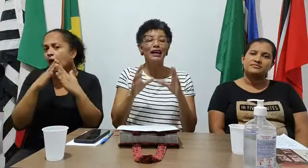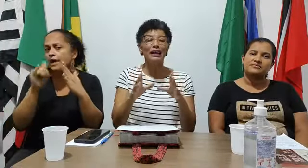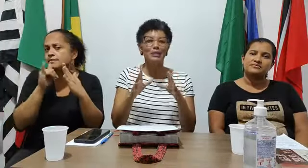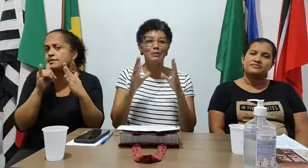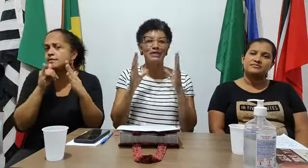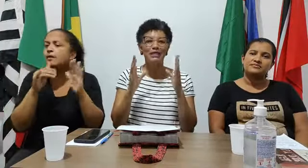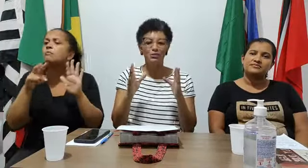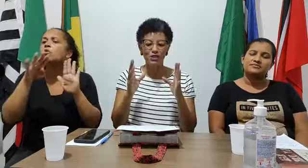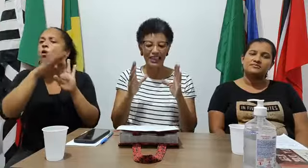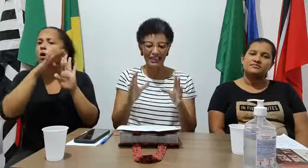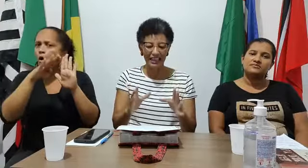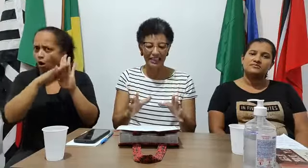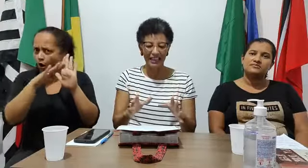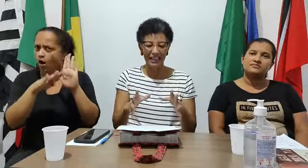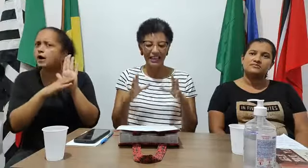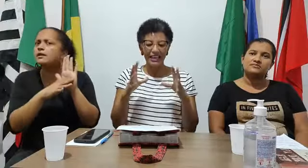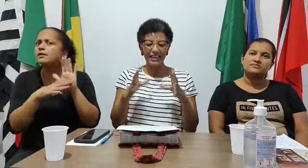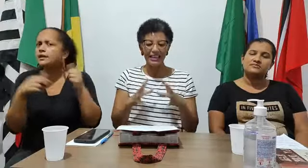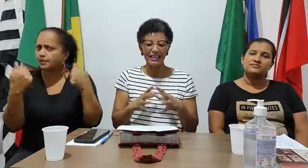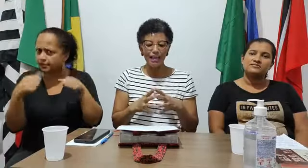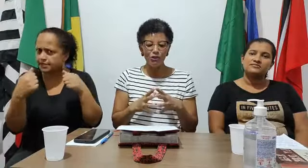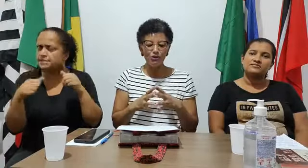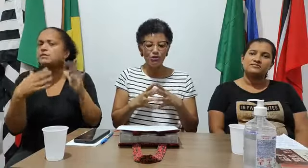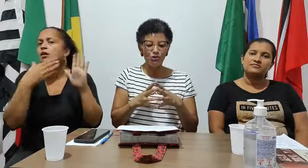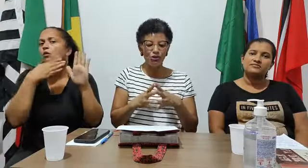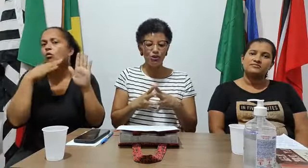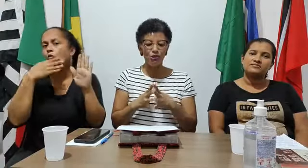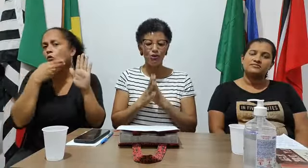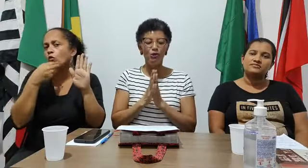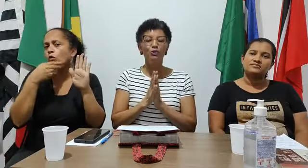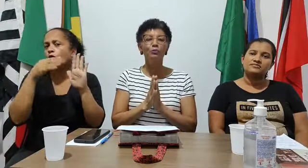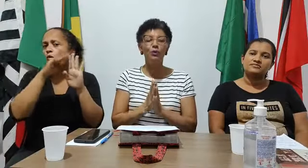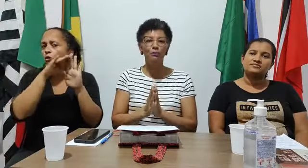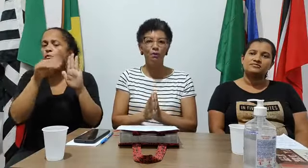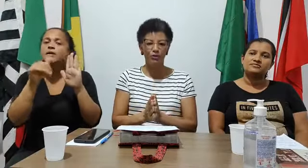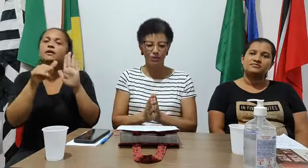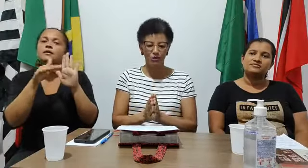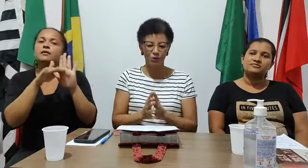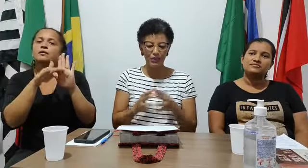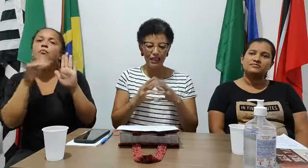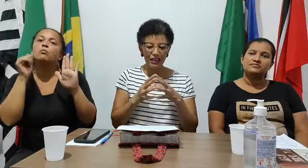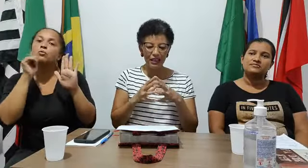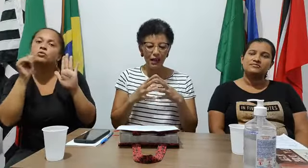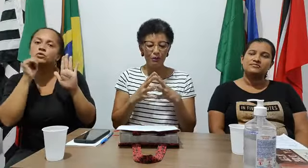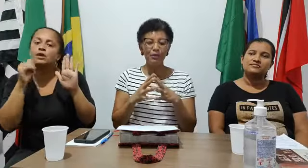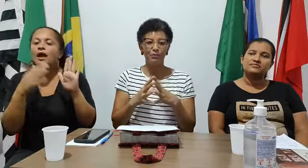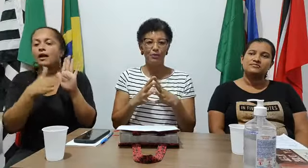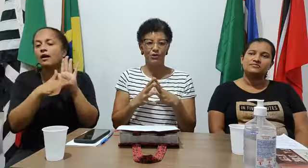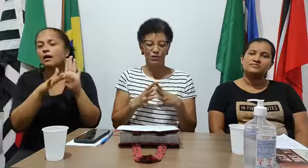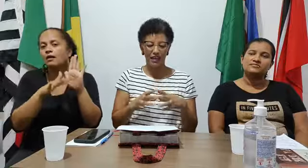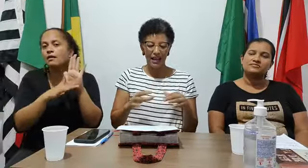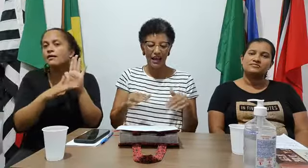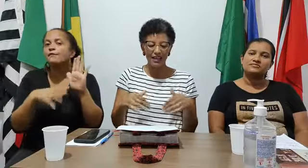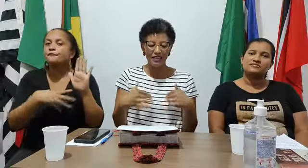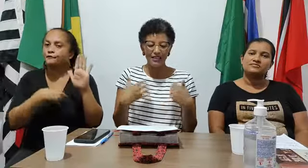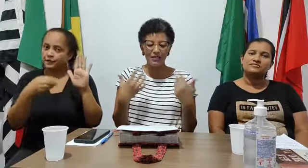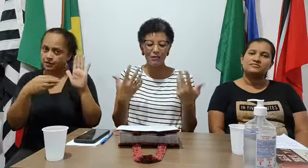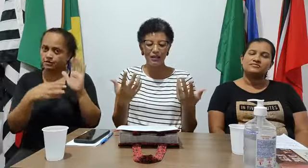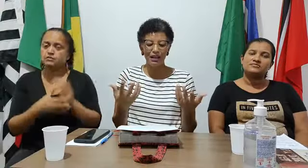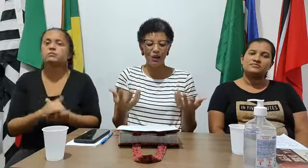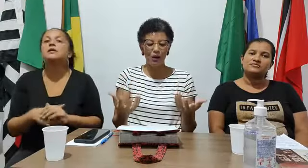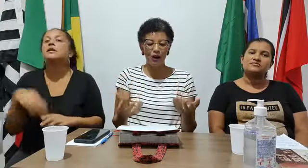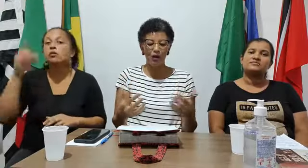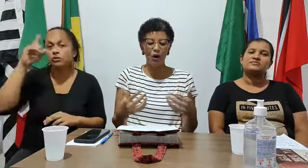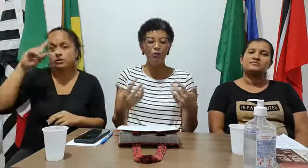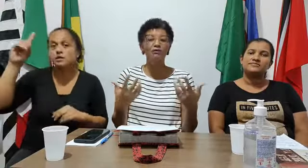nós mulheres precisamos entender que Deus nos criou com um propósito. O que é o propósito? É a intenção